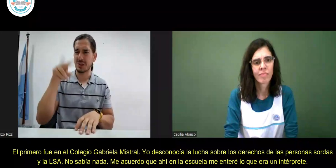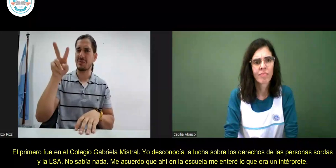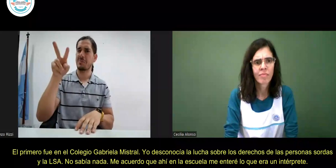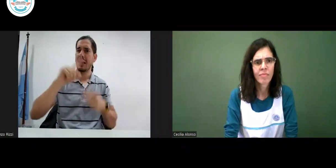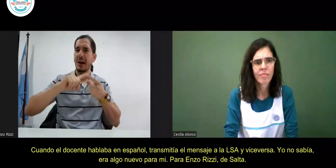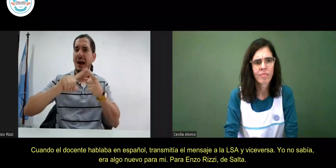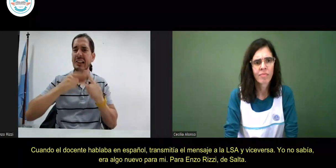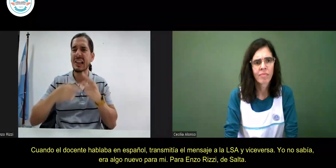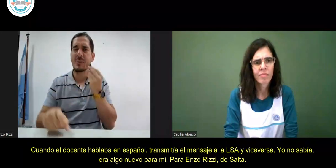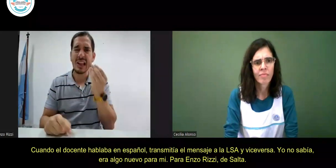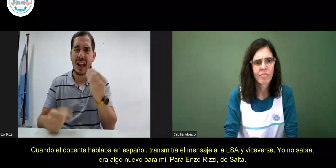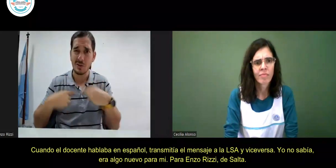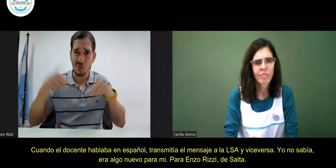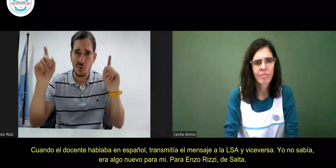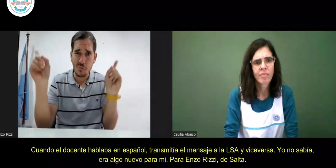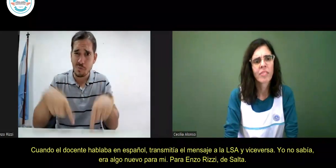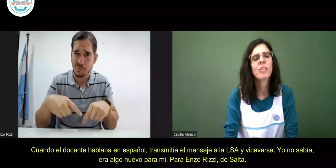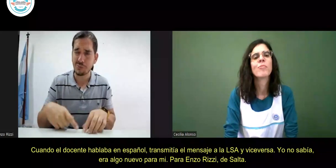me enteré lo que era un intérprete.